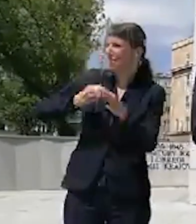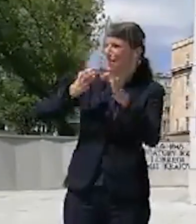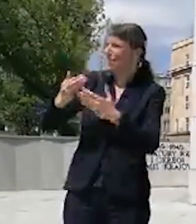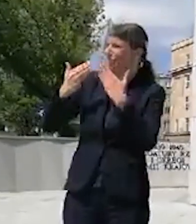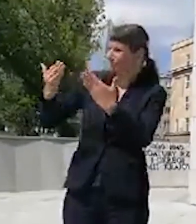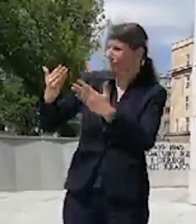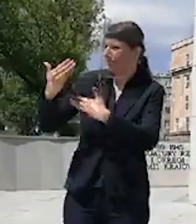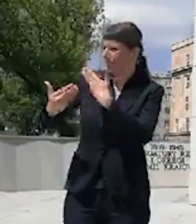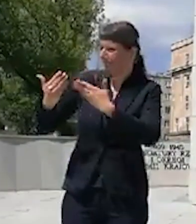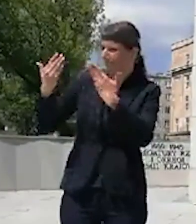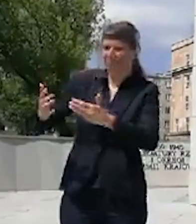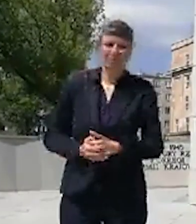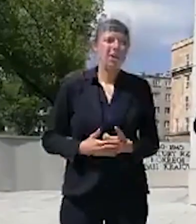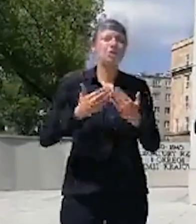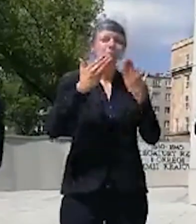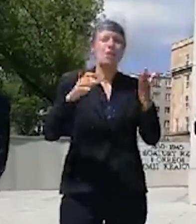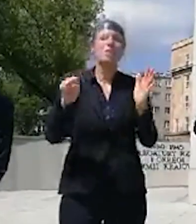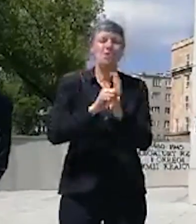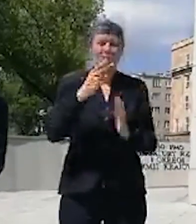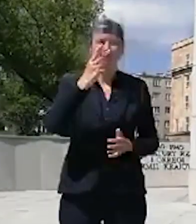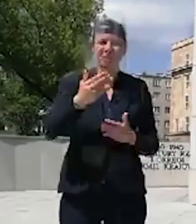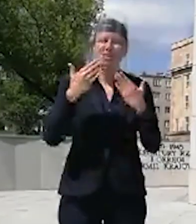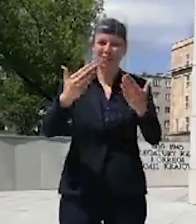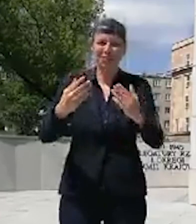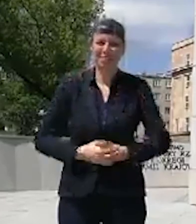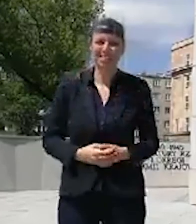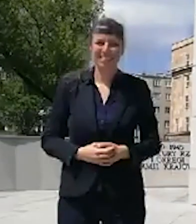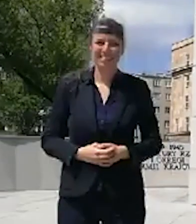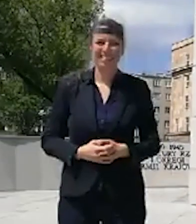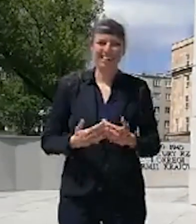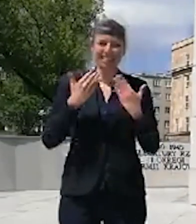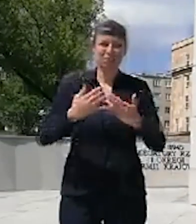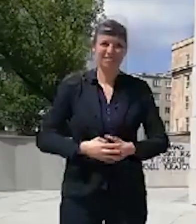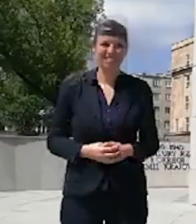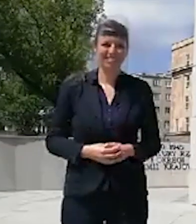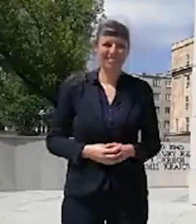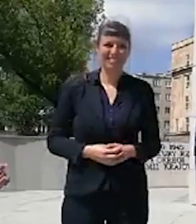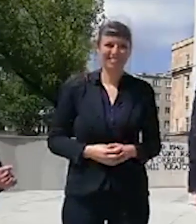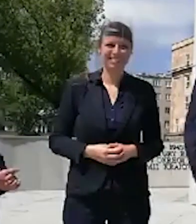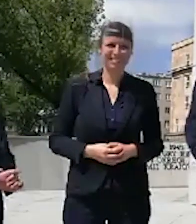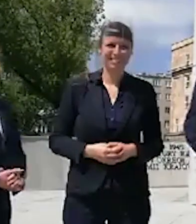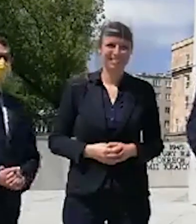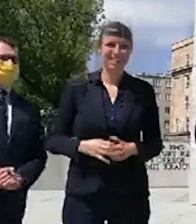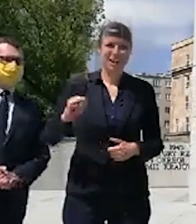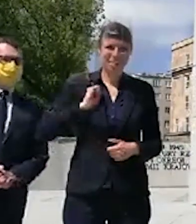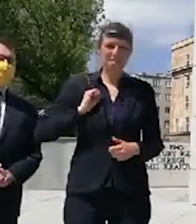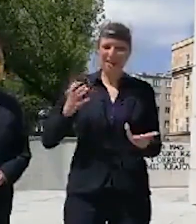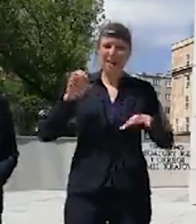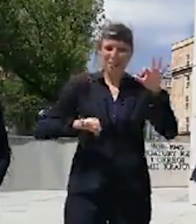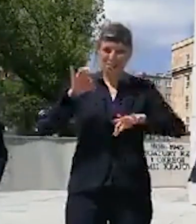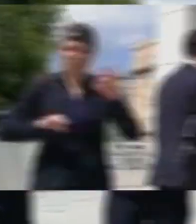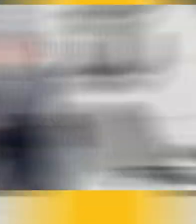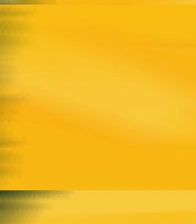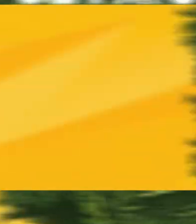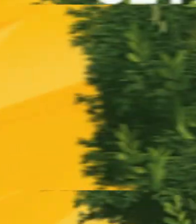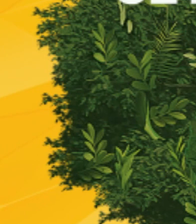pani bardzo, dziękujemy państwu, do zobaczenia. Dziękuję bardzo, do widzenia. Więc mieliśmy też fajną konferencję obywatelską.